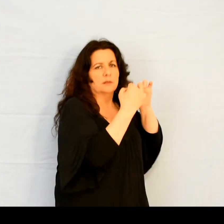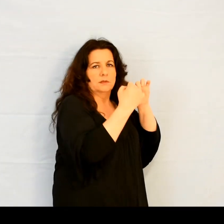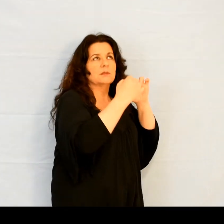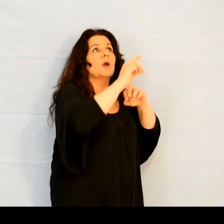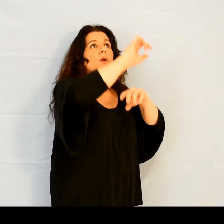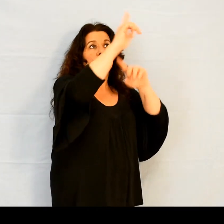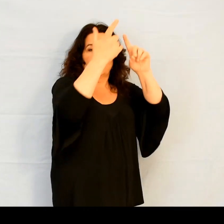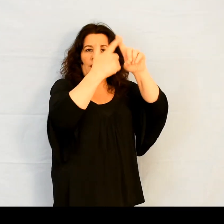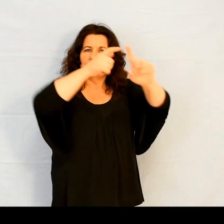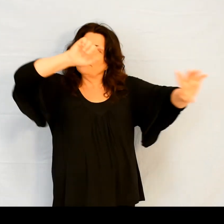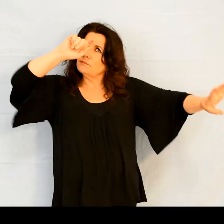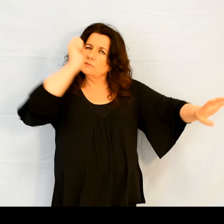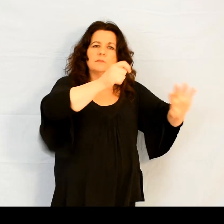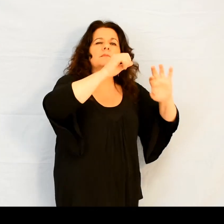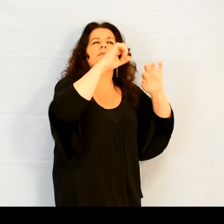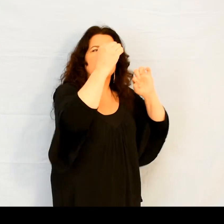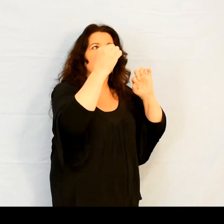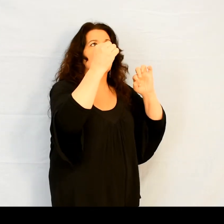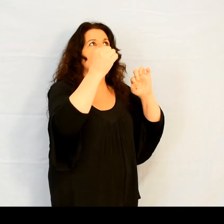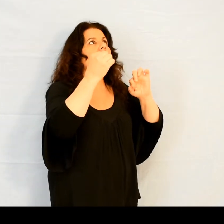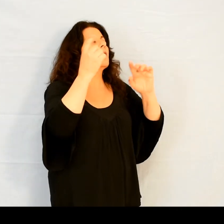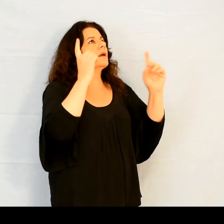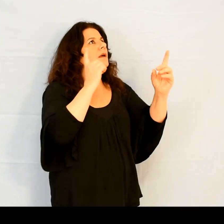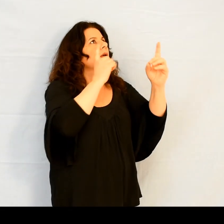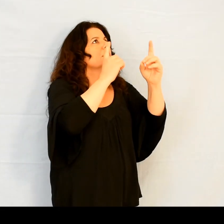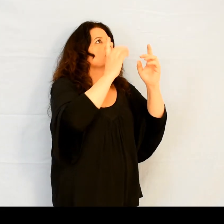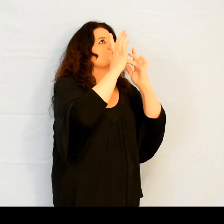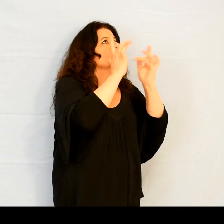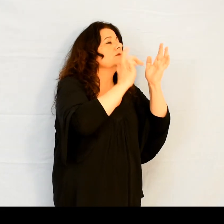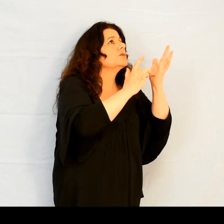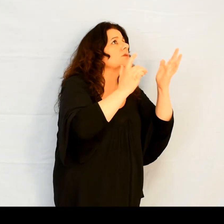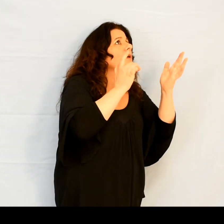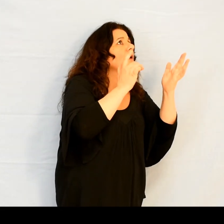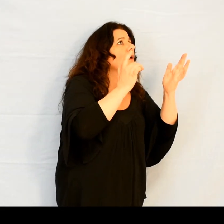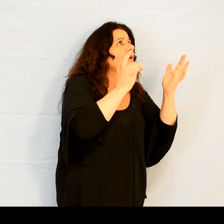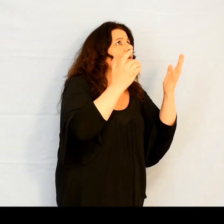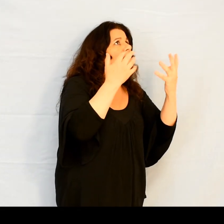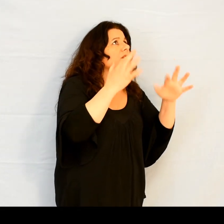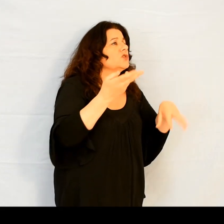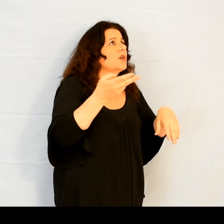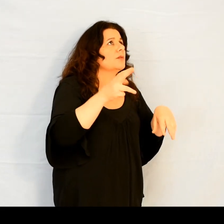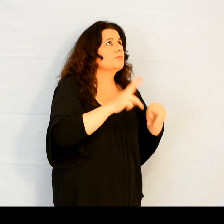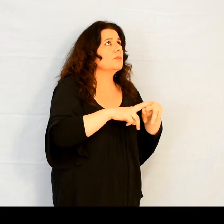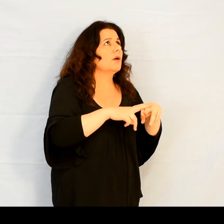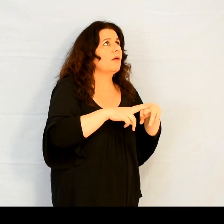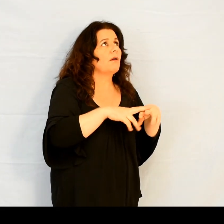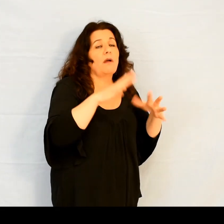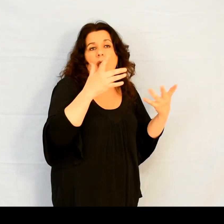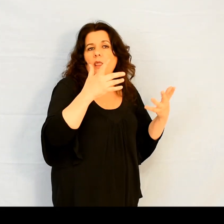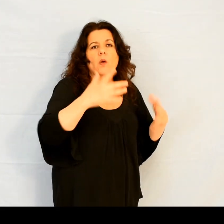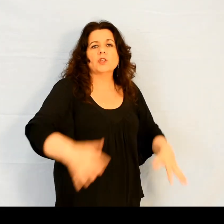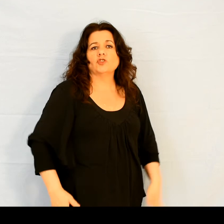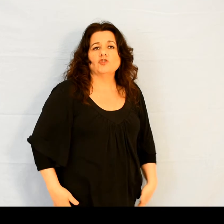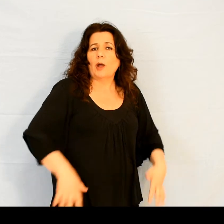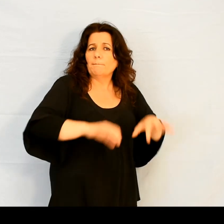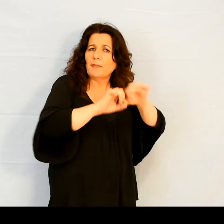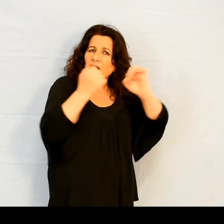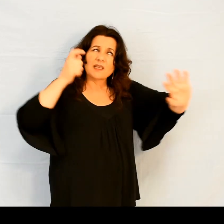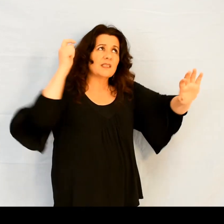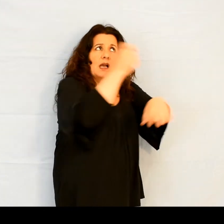Jésus, voyant qu'il était déjà mort, ils ne lui brisèrent pas les jambes. Mais un des